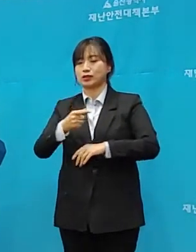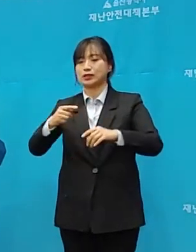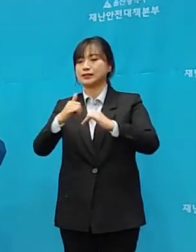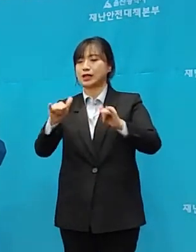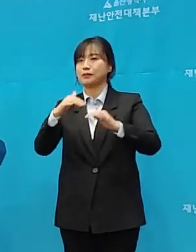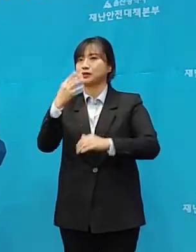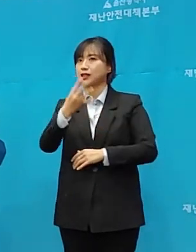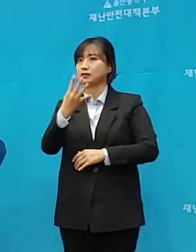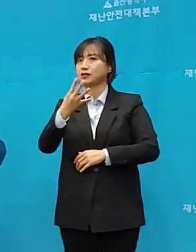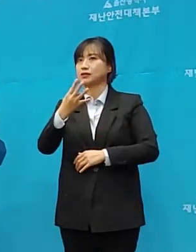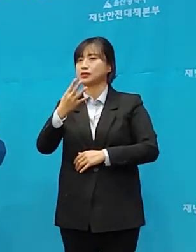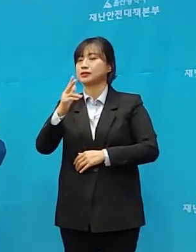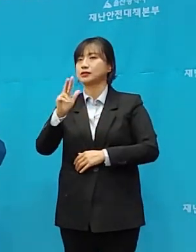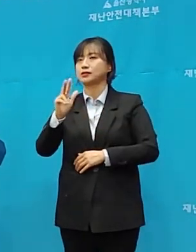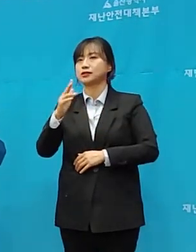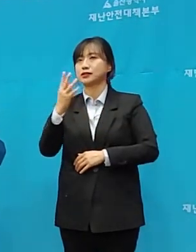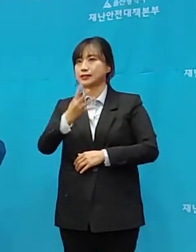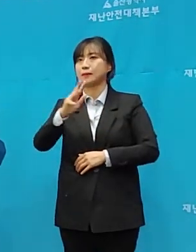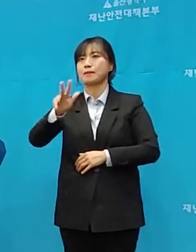진화인력